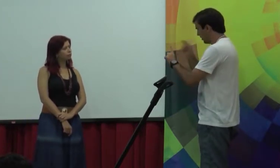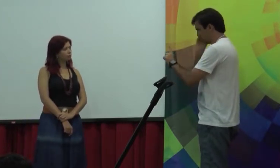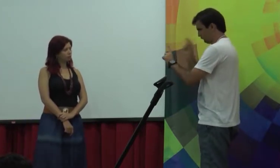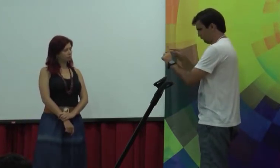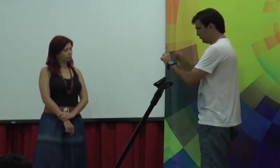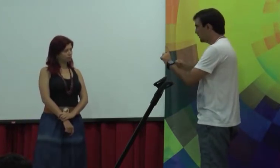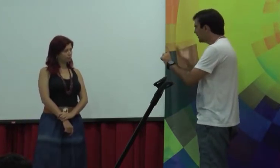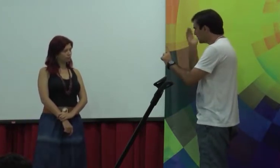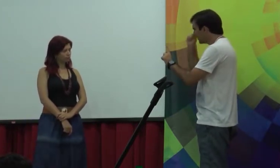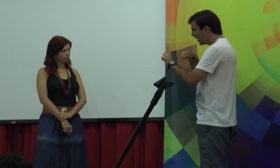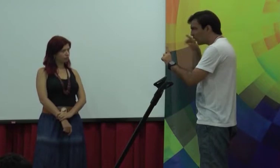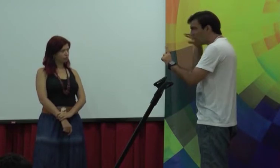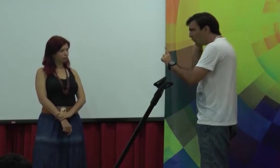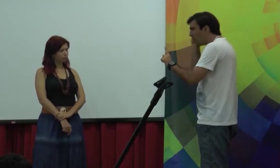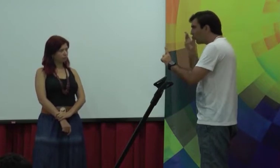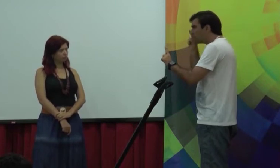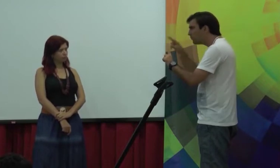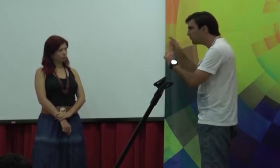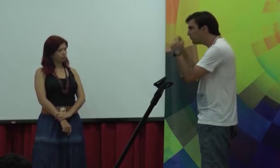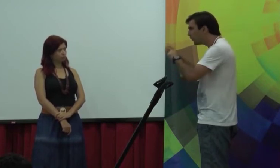pergunta.